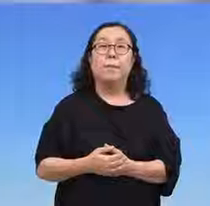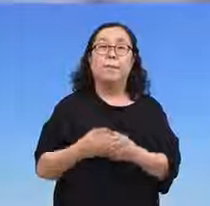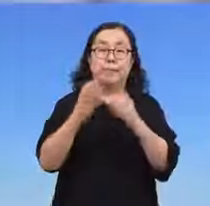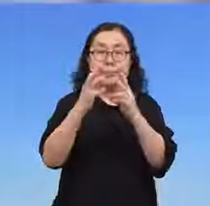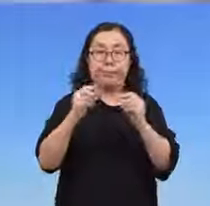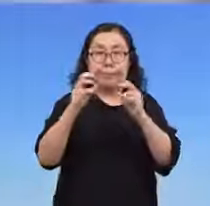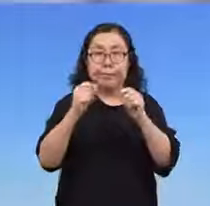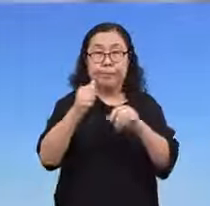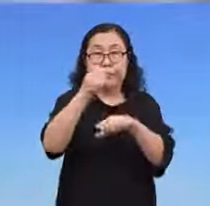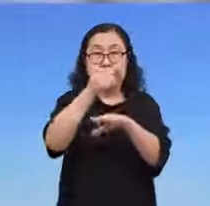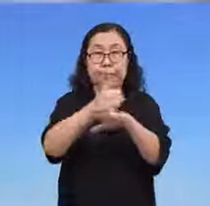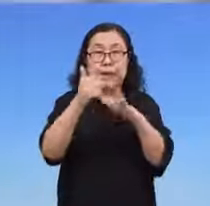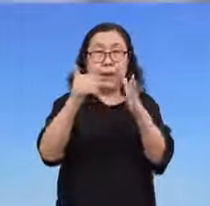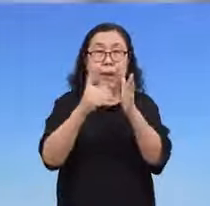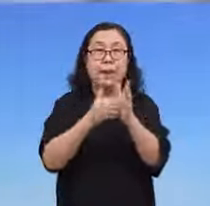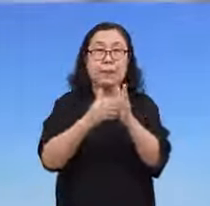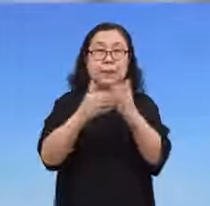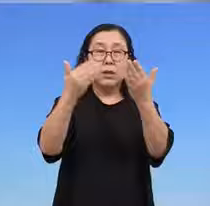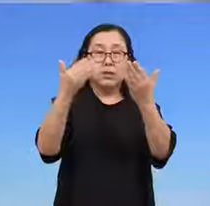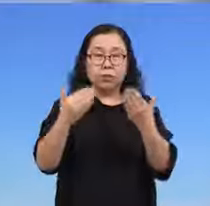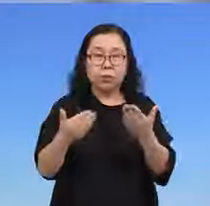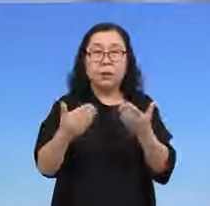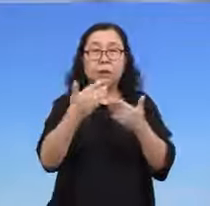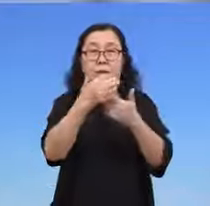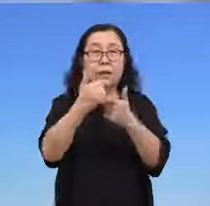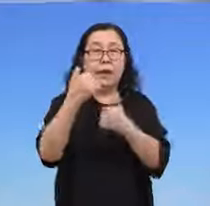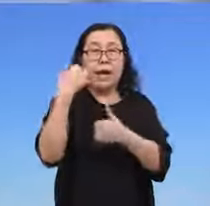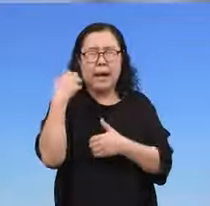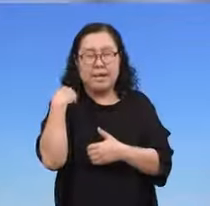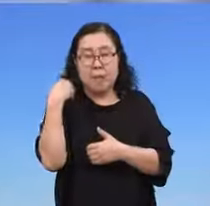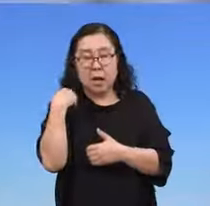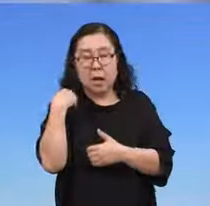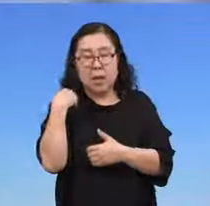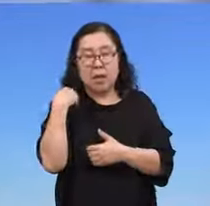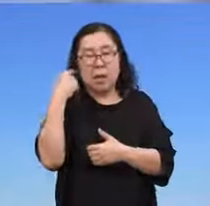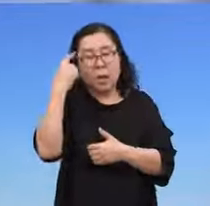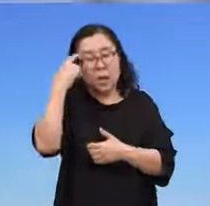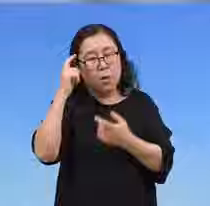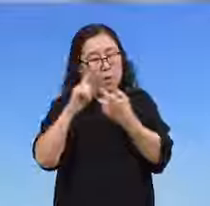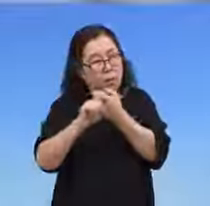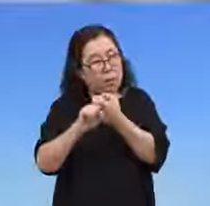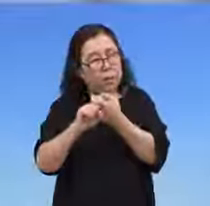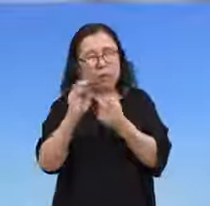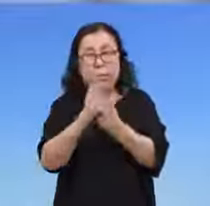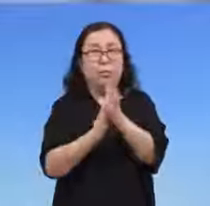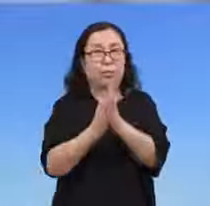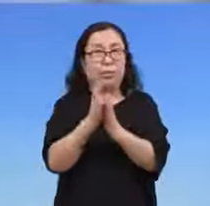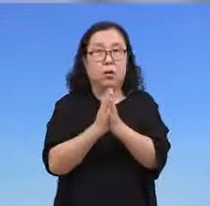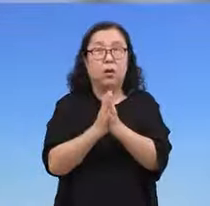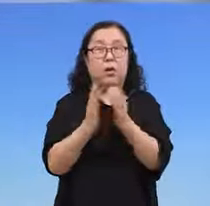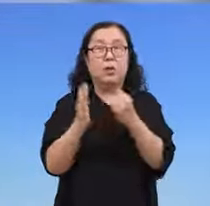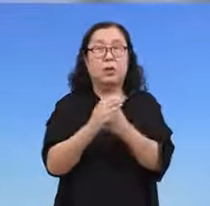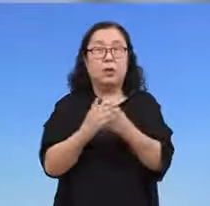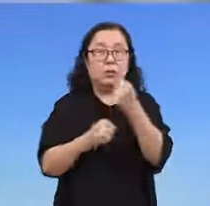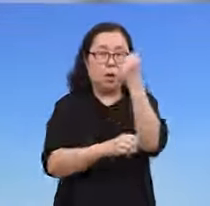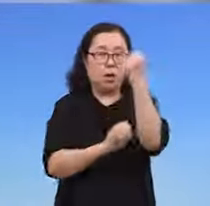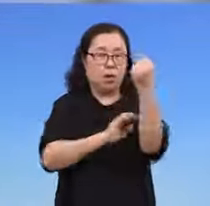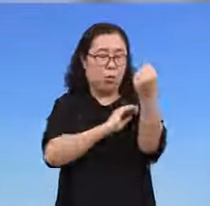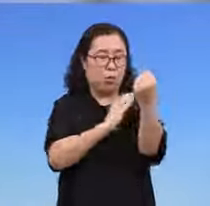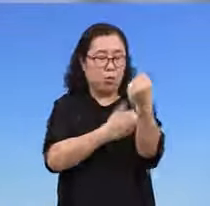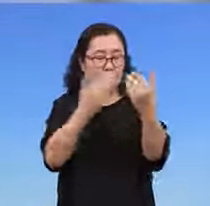땅 끝까지 주신 그 사명을 감당하는 사명에 관심이 없는데 권능을 줘봐야 뭐